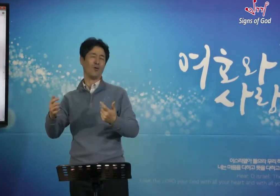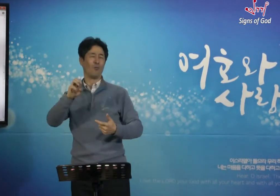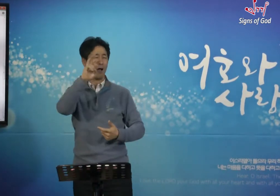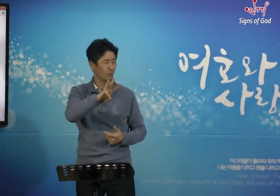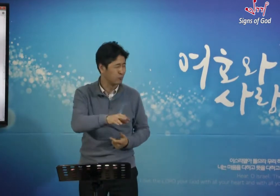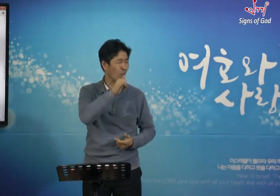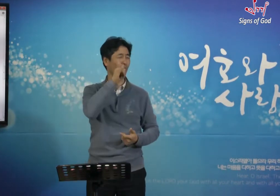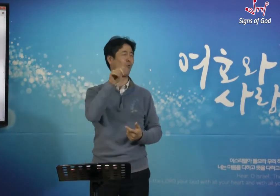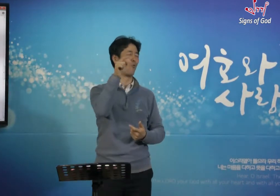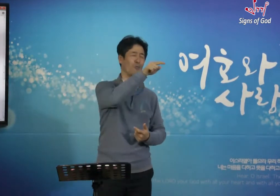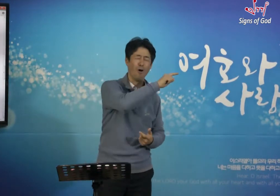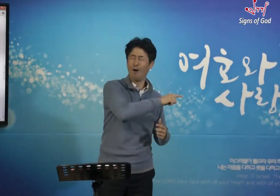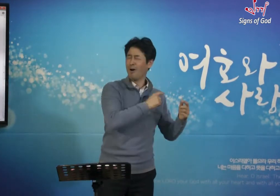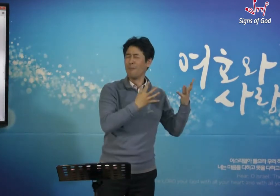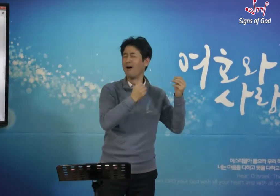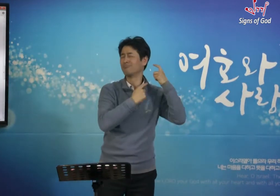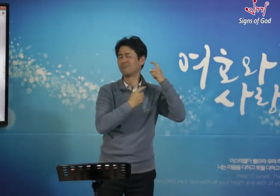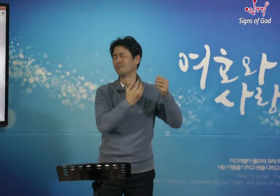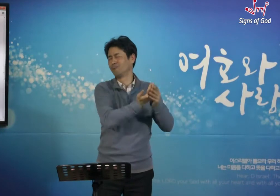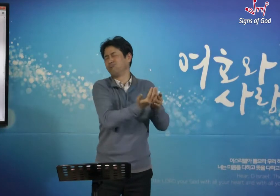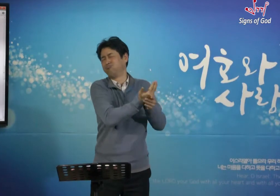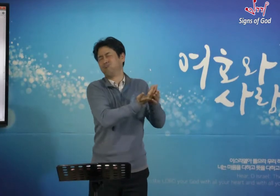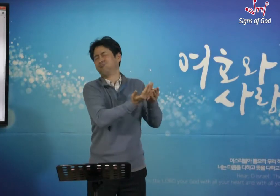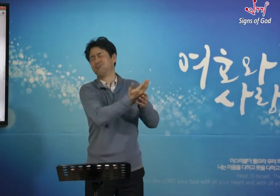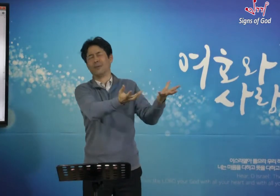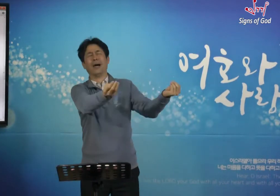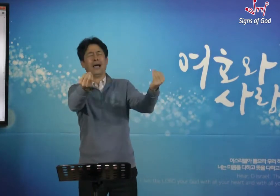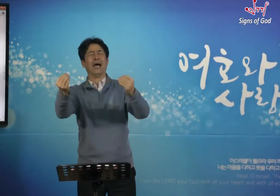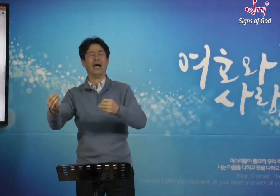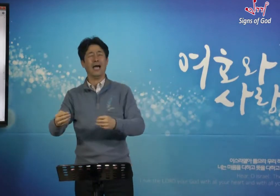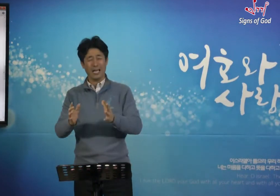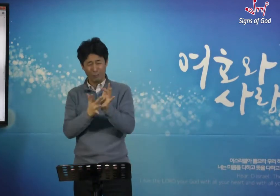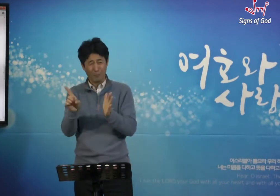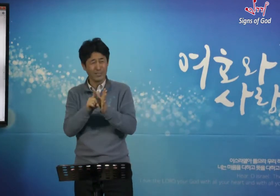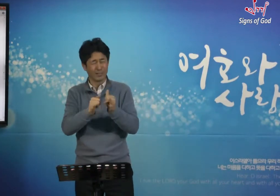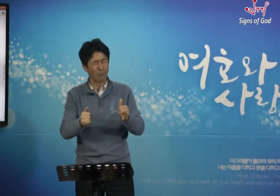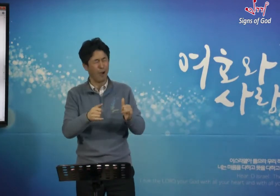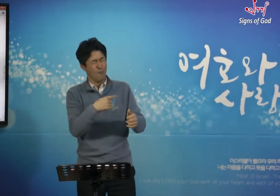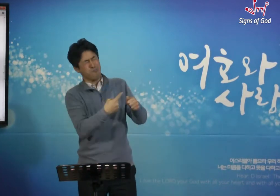제가 이제 고양시에도 있었고 광주시에도 있고 또 이제 파주시도 가까운데